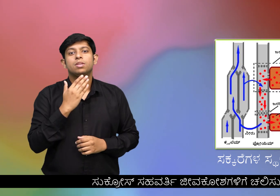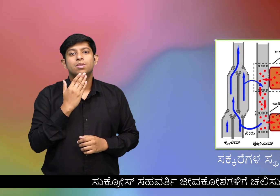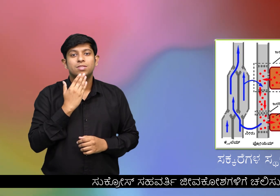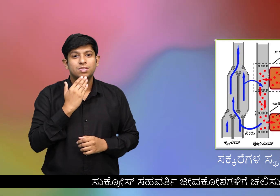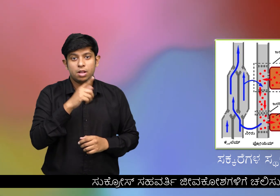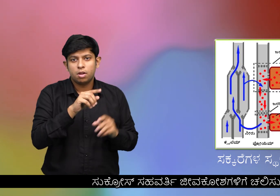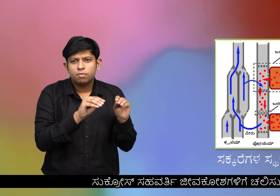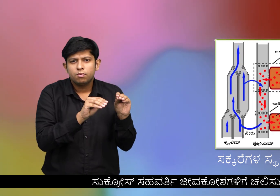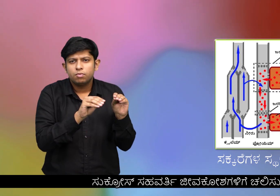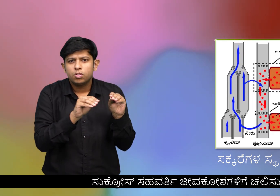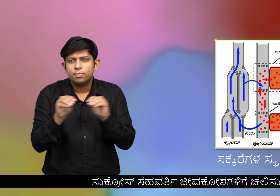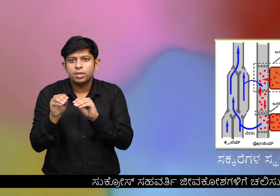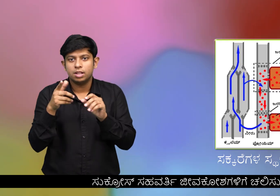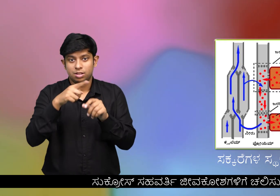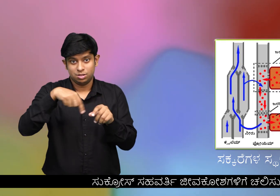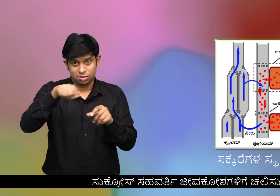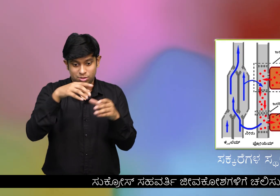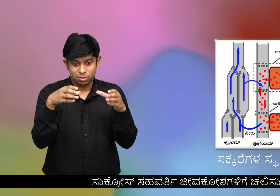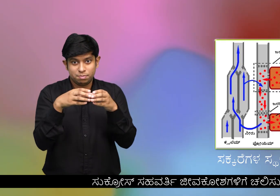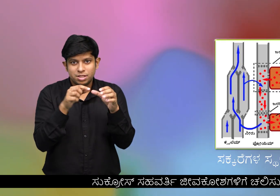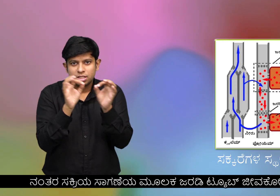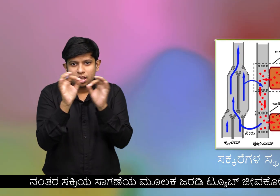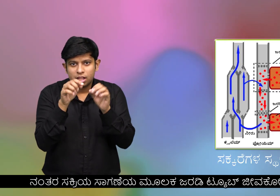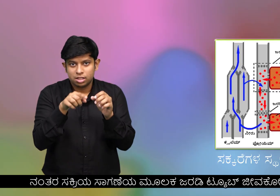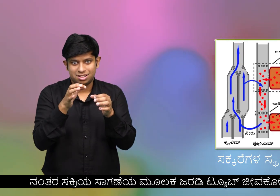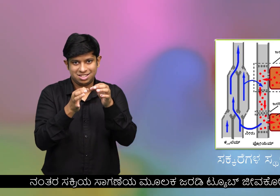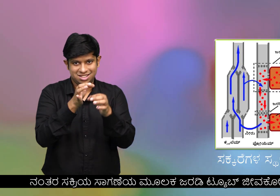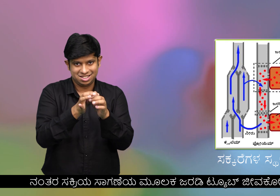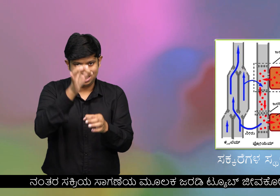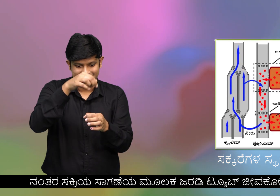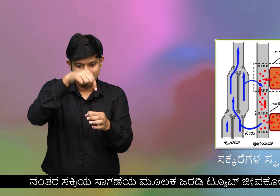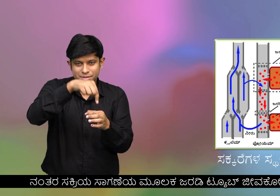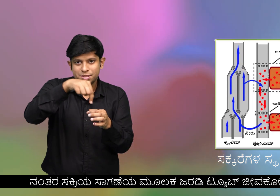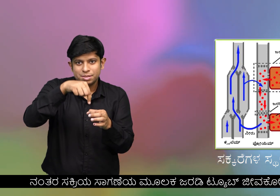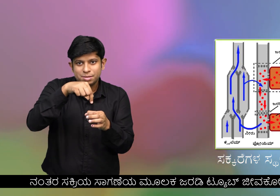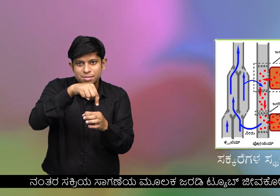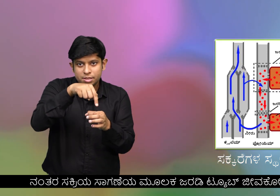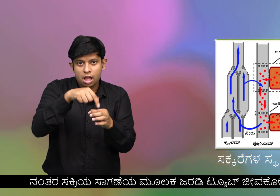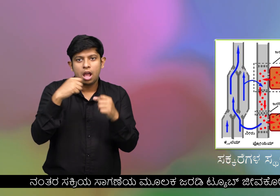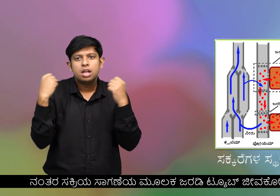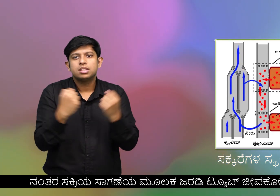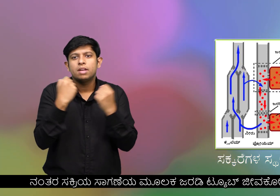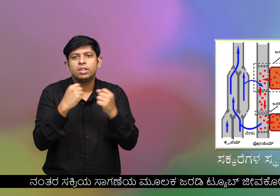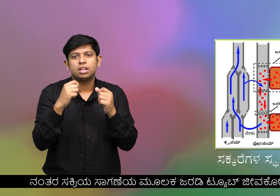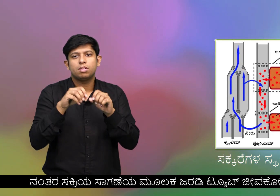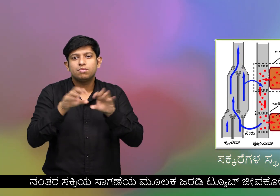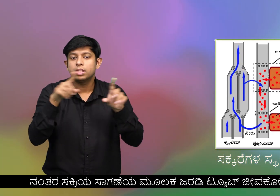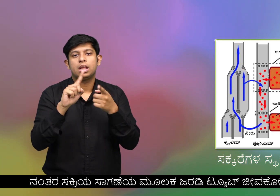ಸುಕ್ರೋಸ್ ಸಹವರ್ತಿ ಜೀವಕೋಶಗಳಿಗೆ ಚಲಿಸುತ್ತದೆ. ನಂತರ ಸಕ್ರಿಯ ಸಾಗಣೆಯ ಮೂಲಕ ಜರಡಿ ಟ್ಯೂಬ್